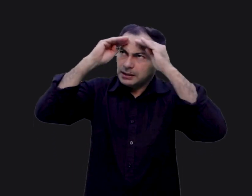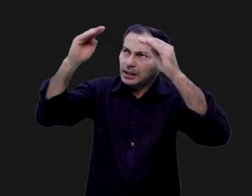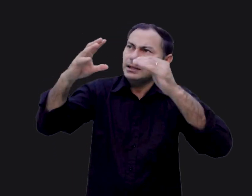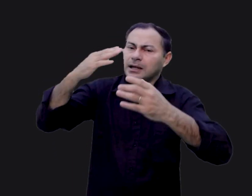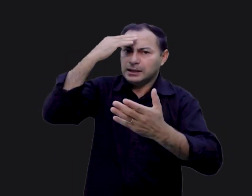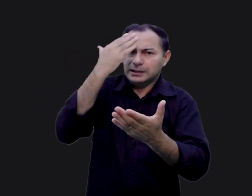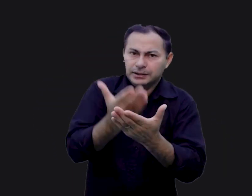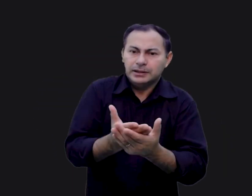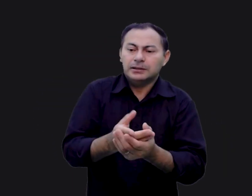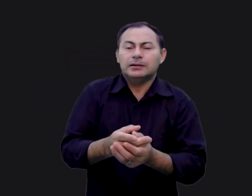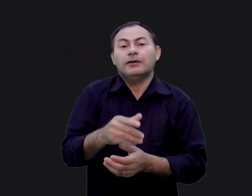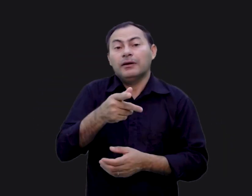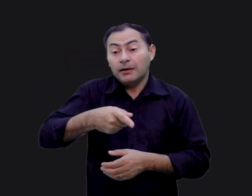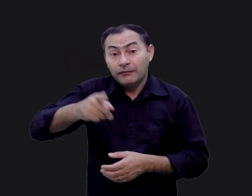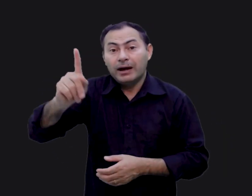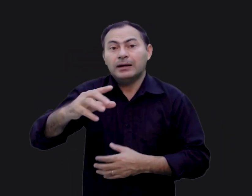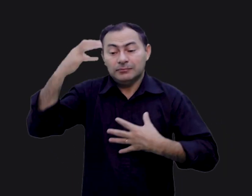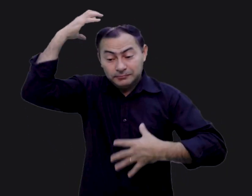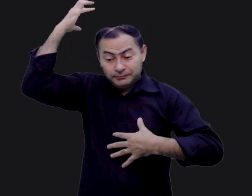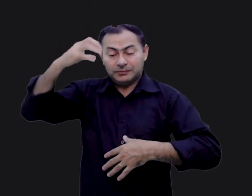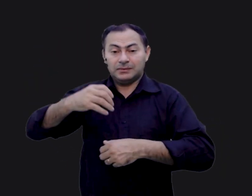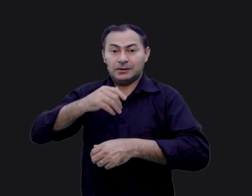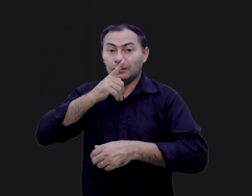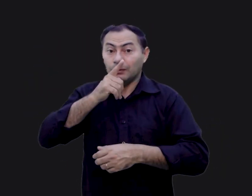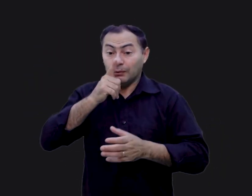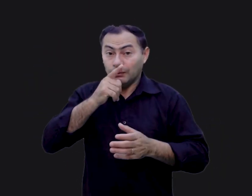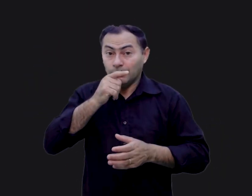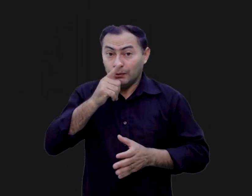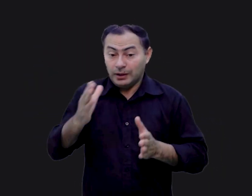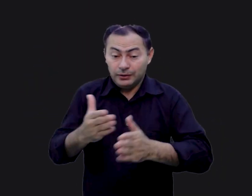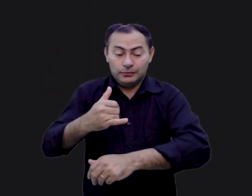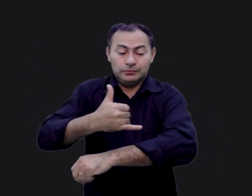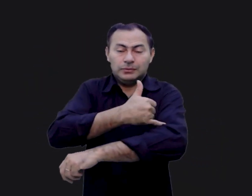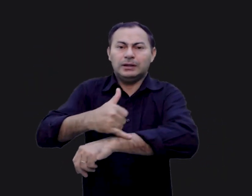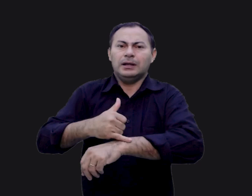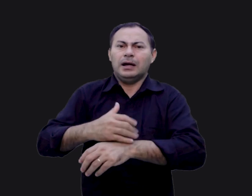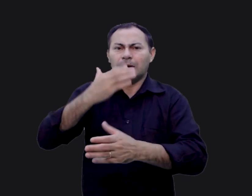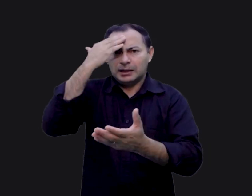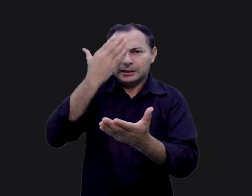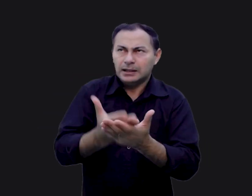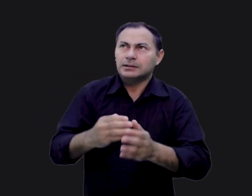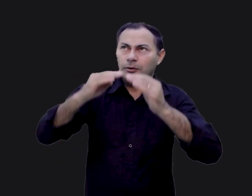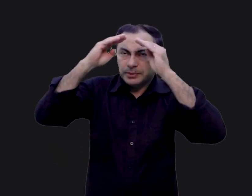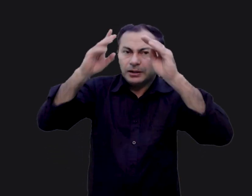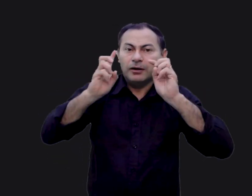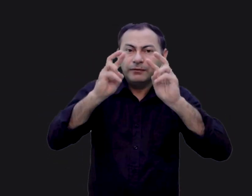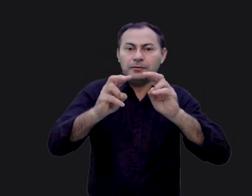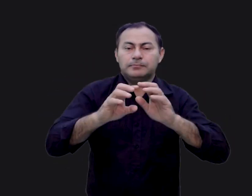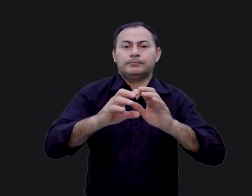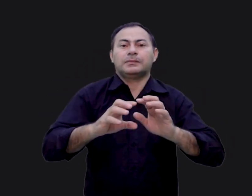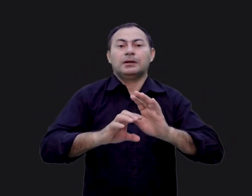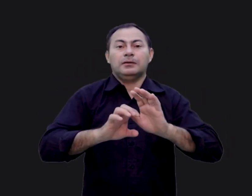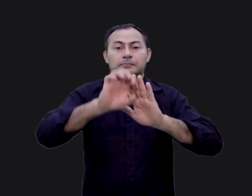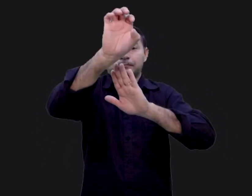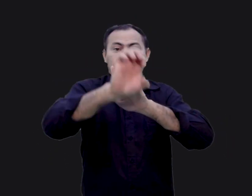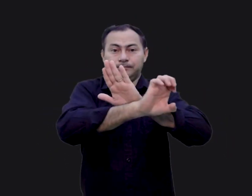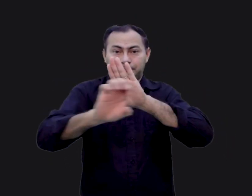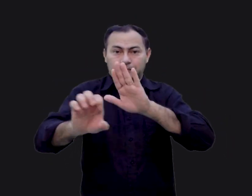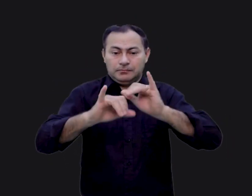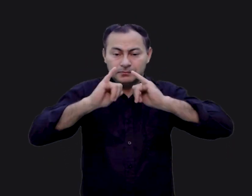no Rio Jordão 7 vezes. Apenas creia e obedeça o que ouvir, porque a loucura da pregação do Evangelho pode salvar